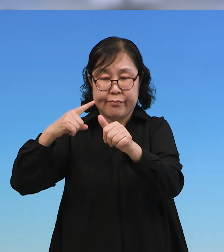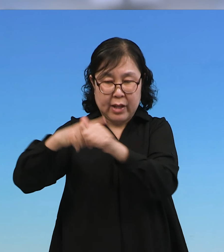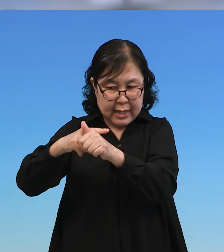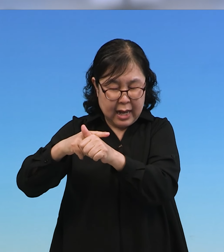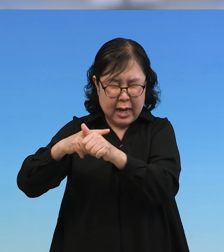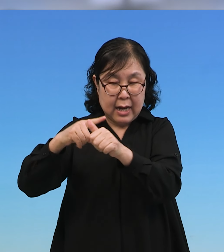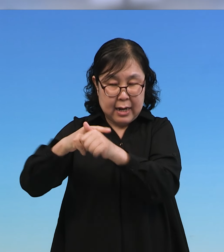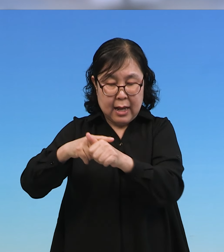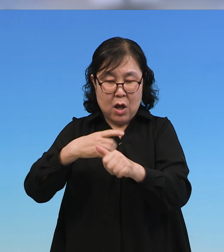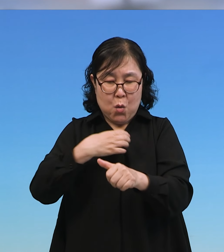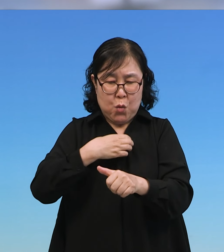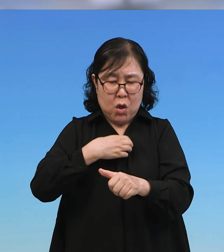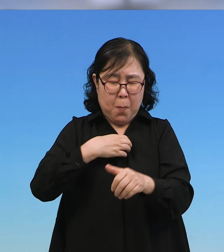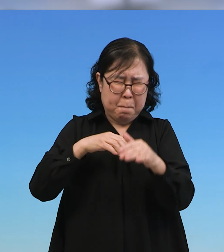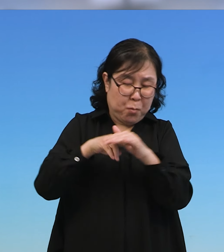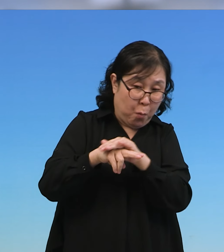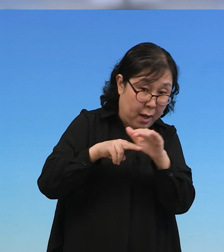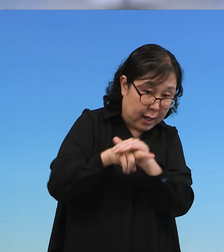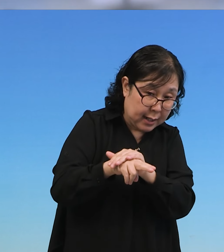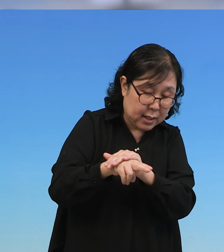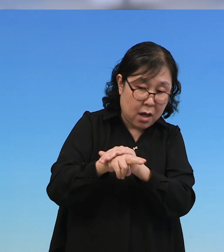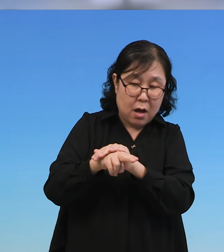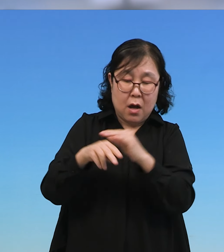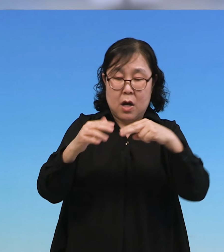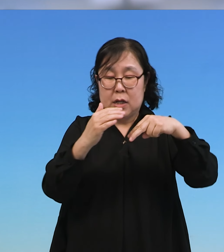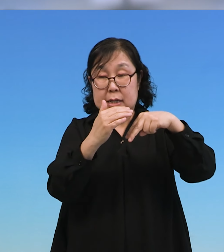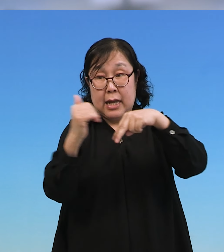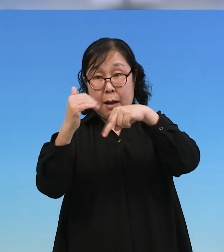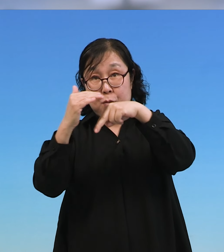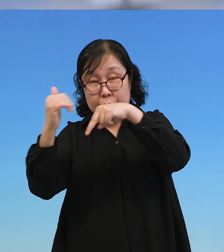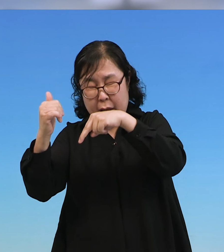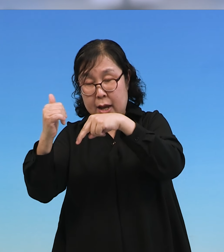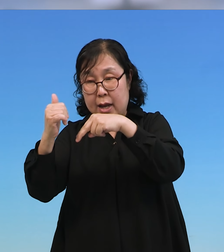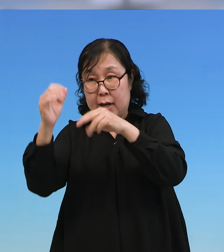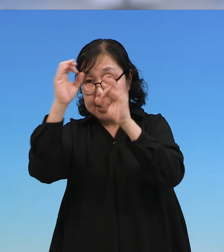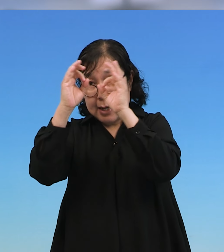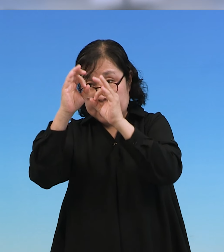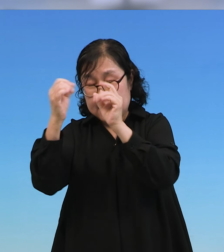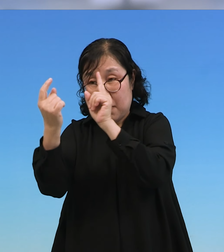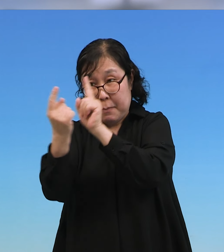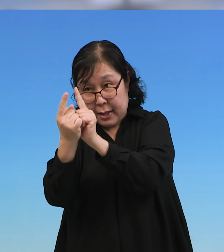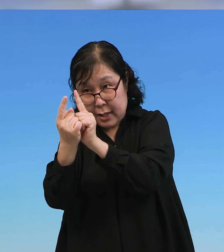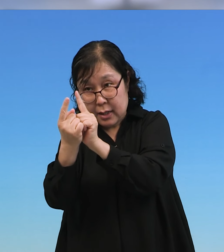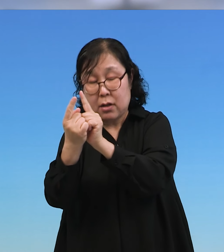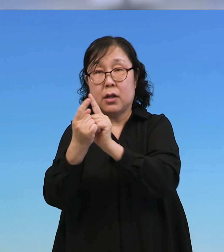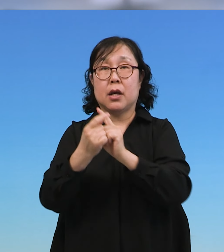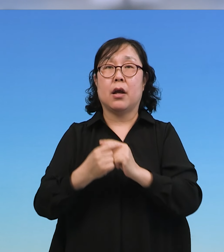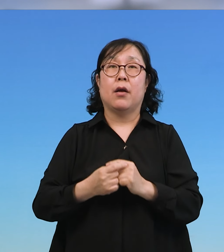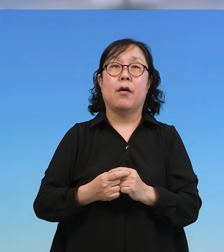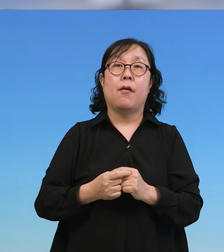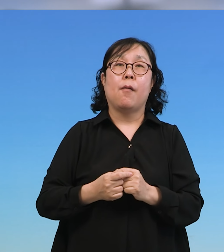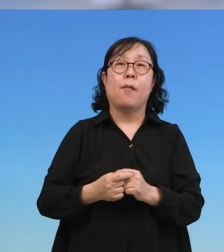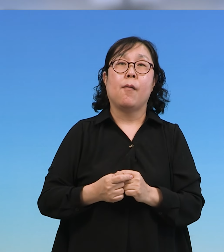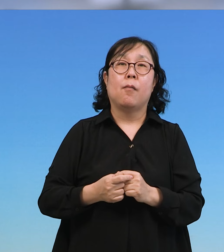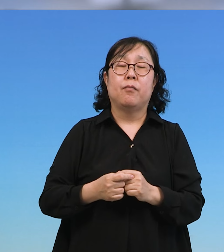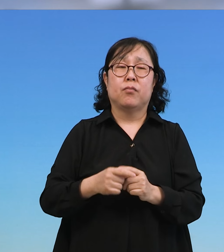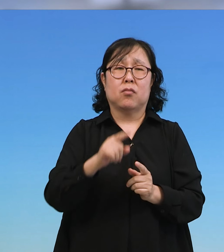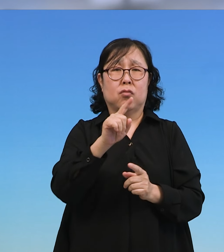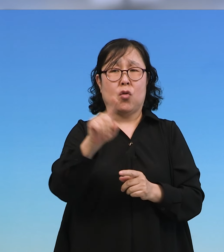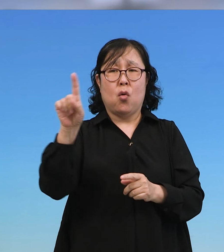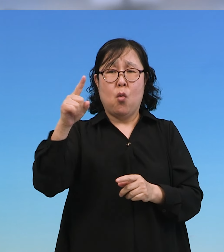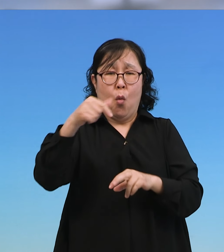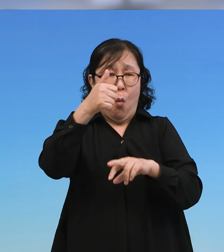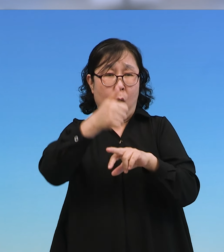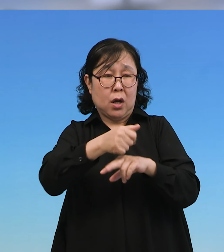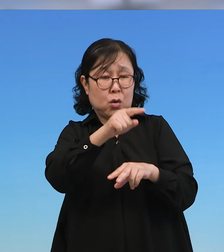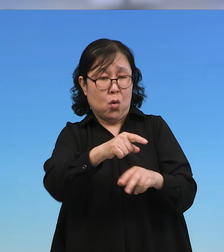이제 라만나요 공동체로 찾아가서 사무엘을 찾았더니 세상의 인심은요 이게 정상이에요. 아니 지금 왕이